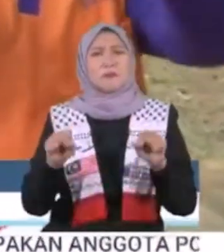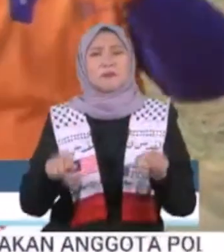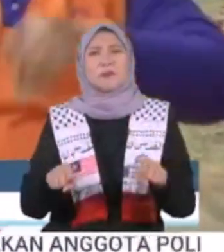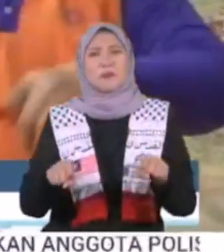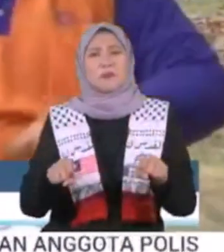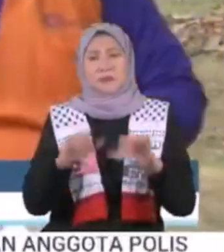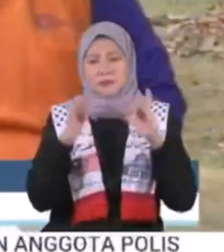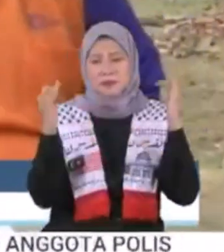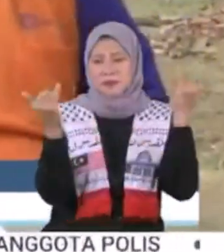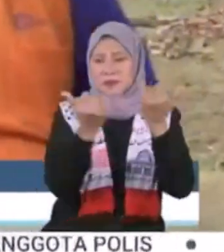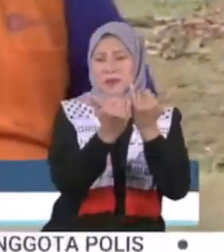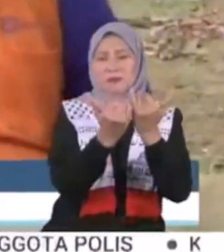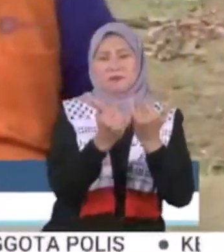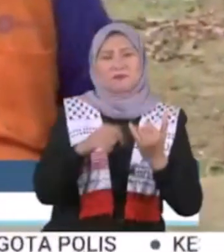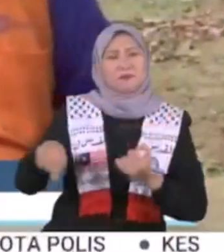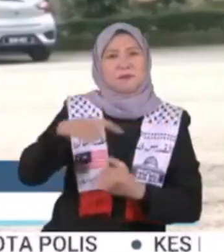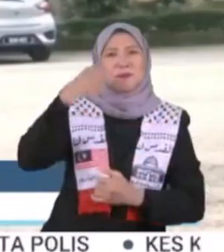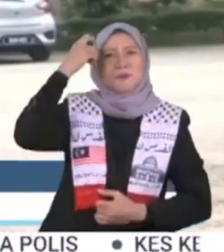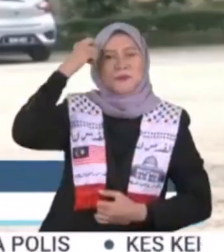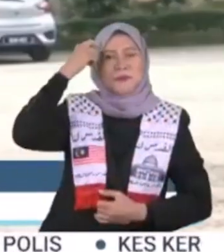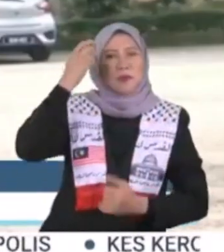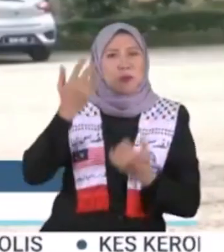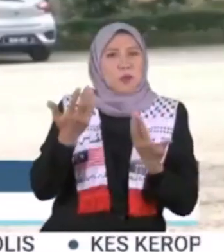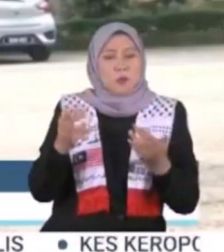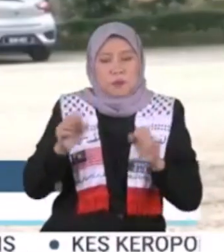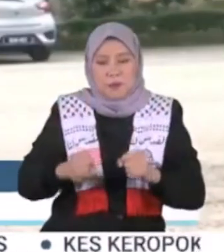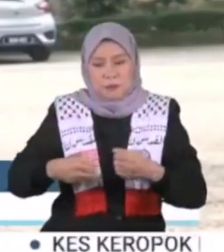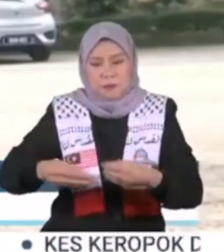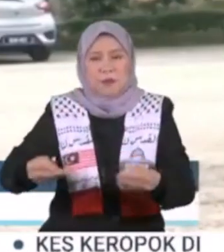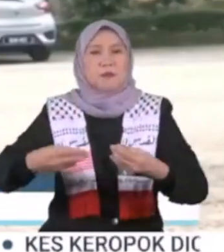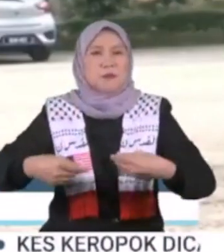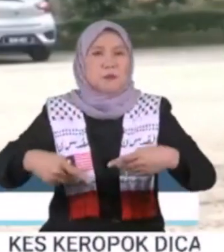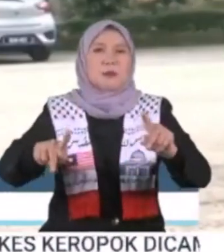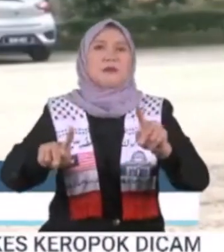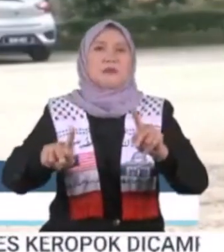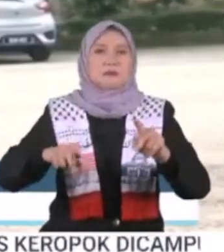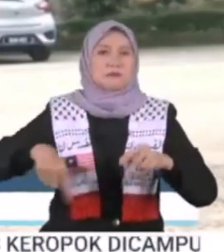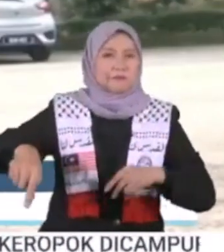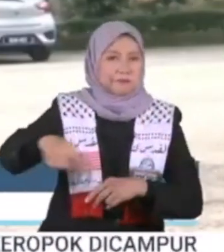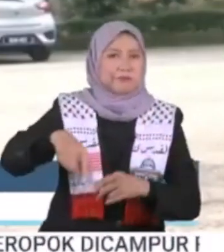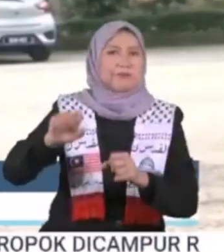boleh syarikat-syarikat ni memikirkan untuk memberikan peluang kepada mereka.